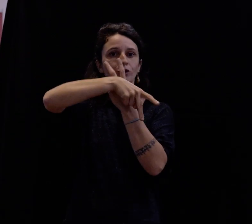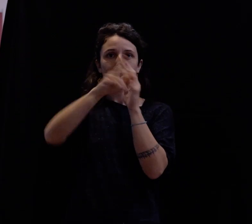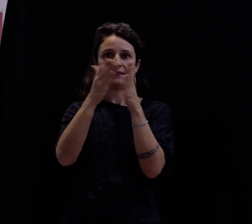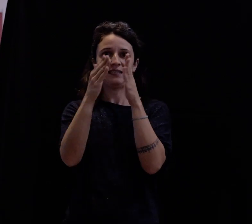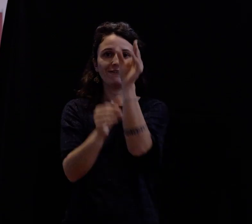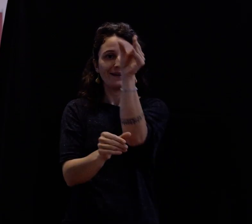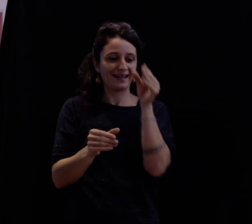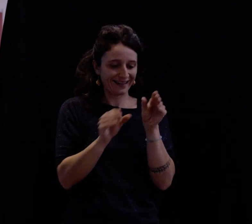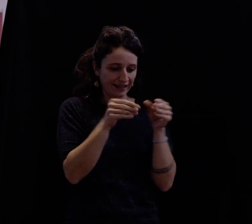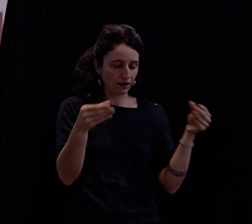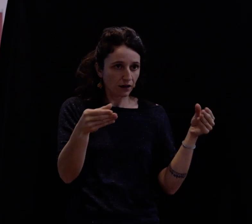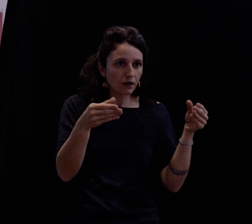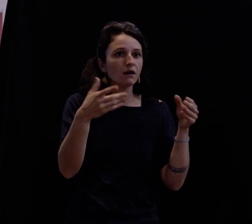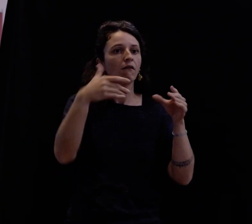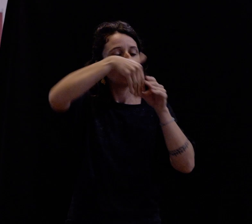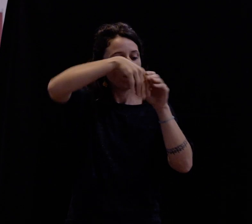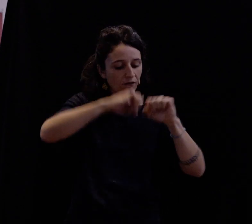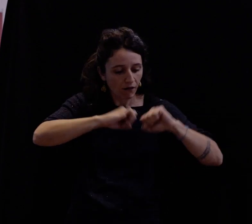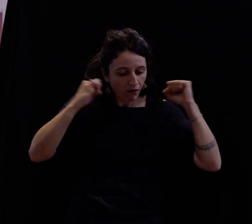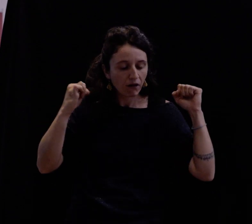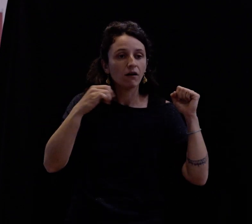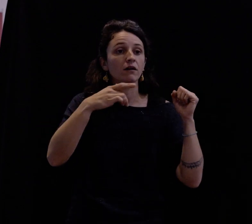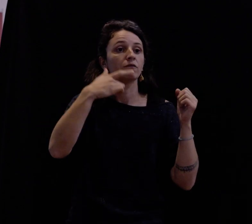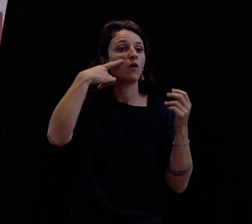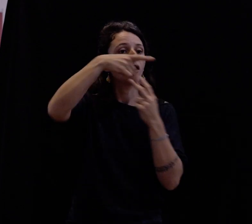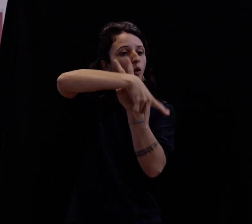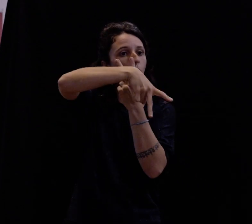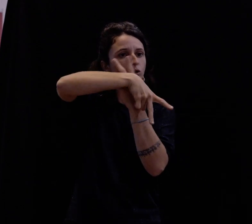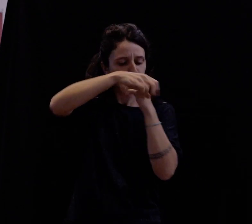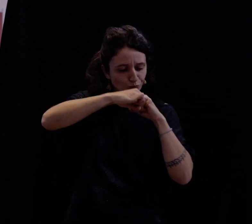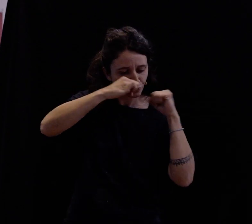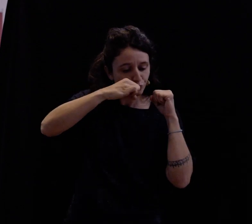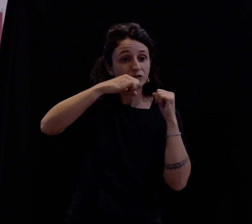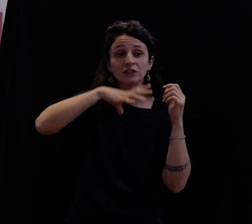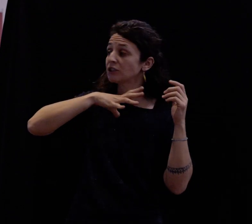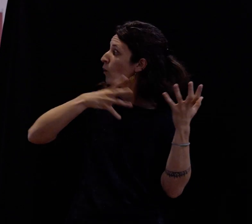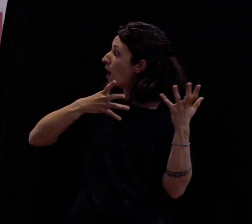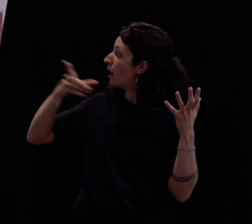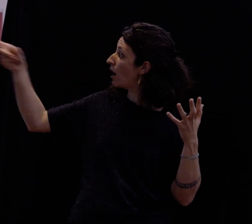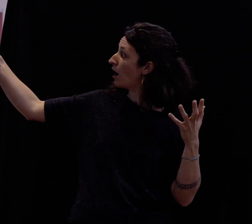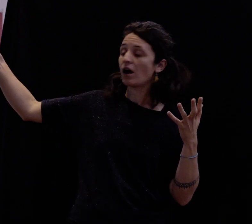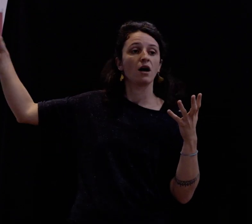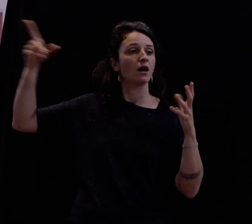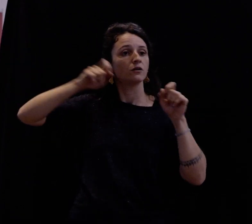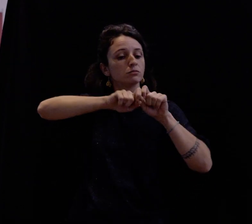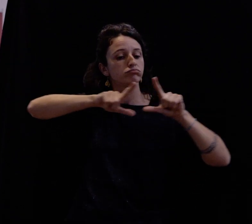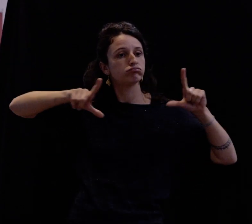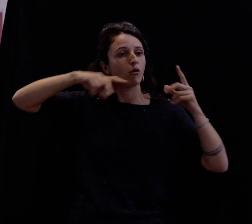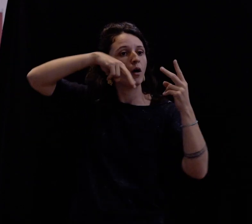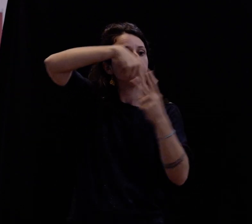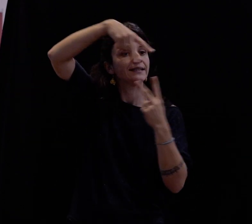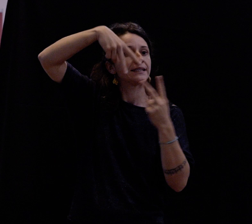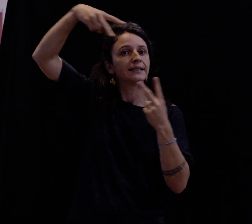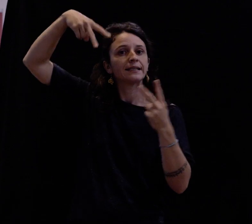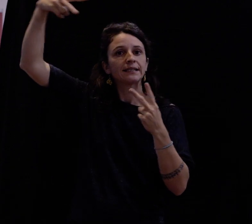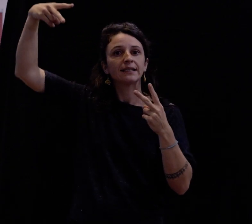on zoome encore, on voit que le chromosome, il est constitué de cette hélice-là. Donc ça, c'est l'image qu'on a traditionnelle